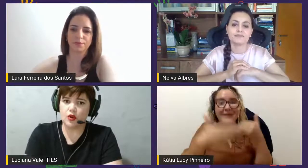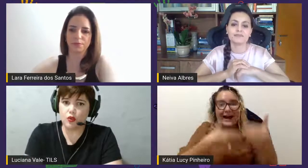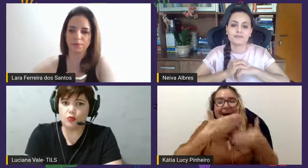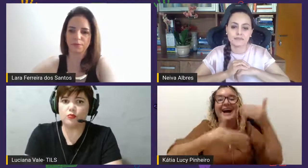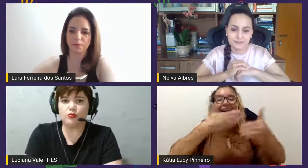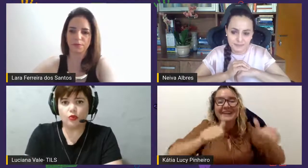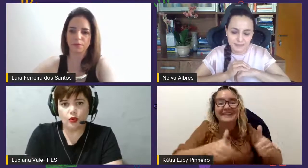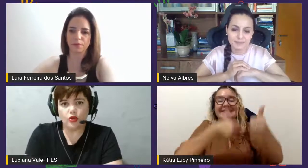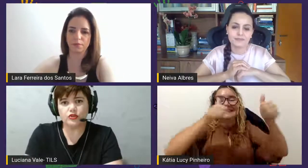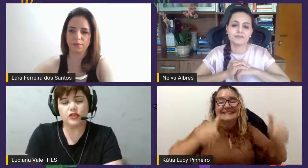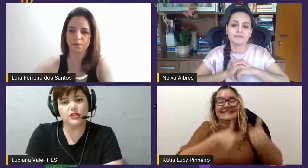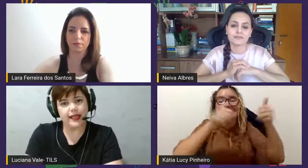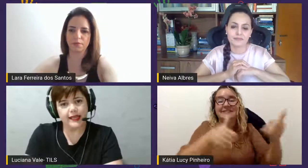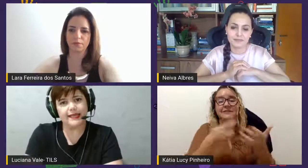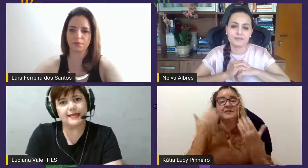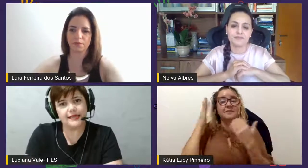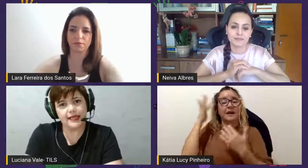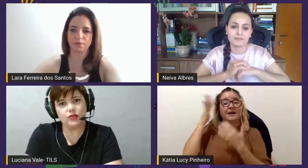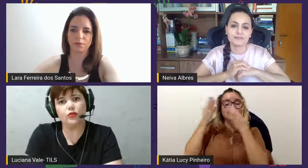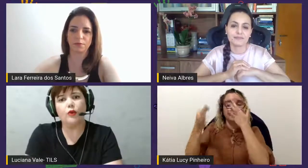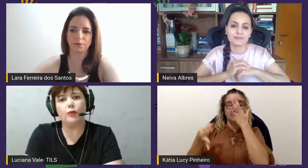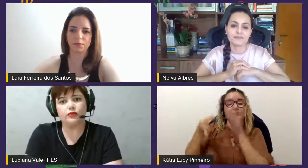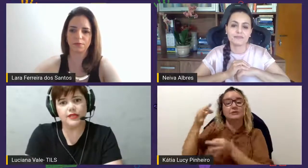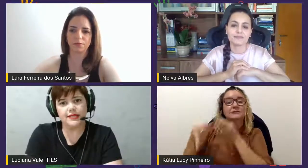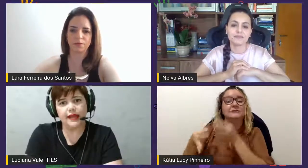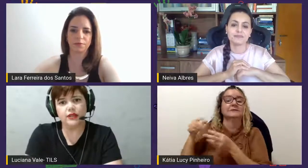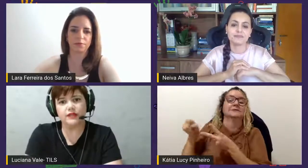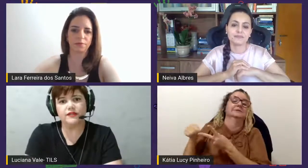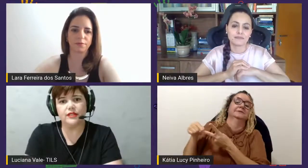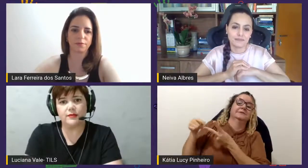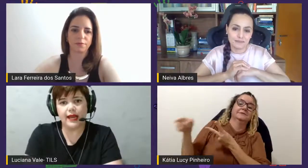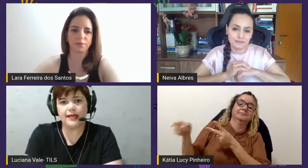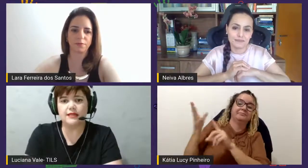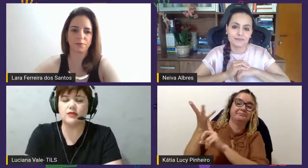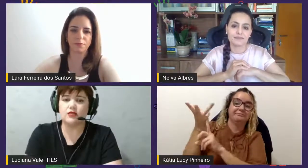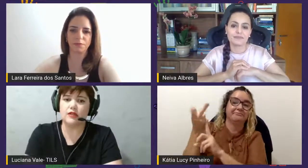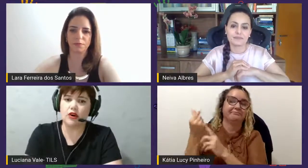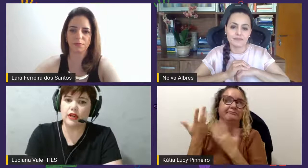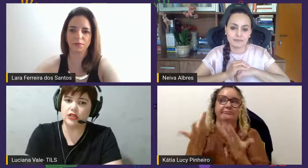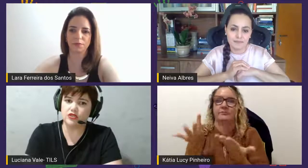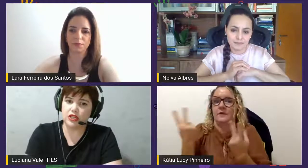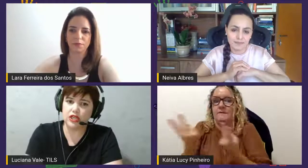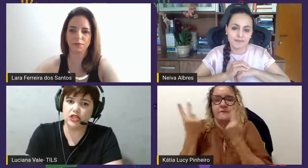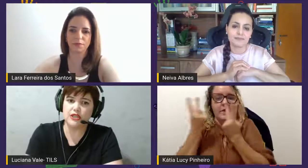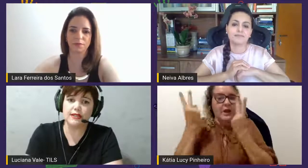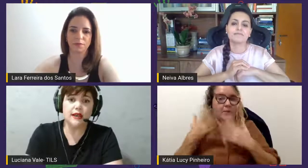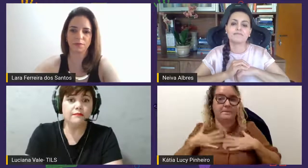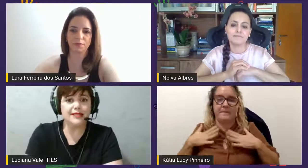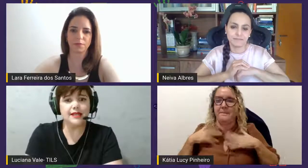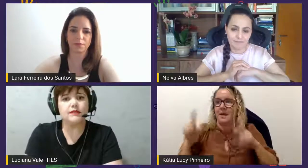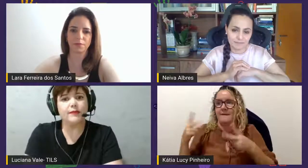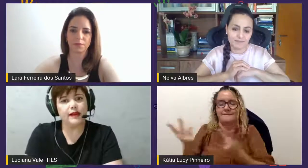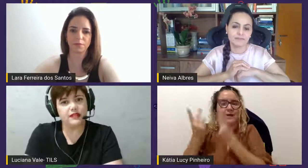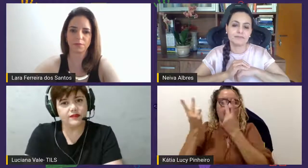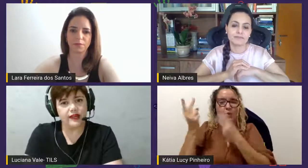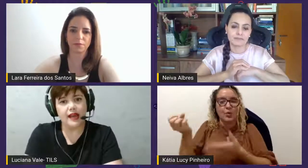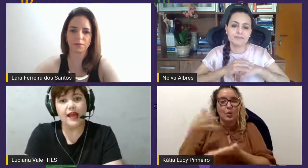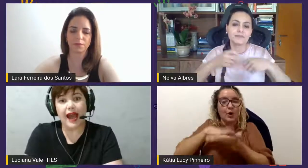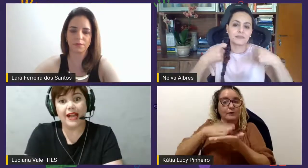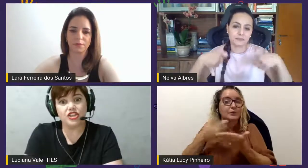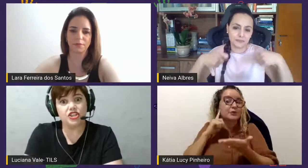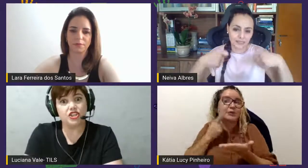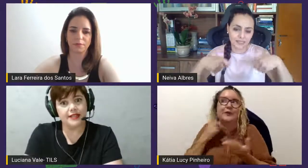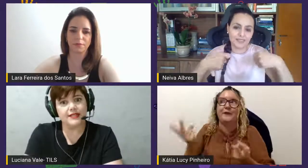anos um curso que tem crescido, oportunizado cada vez mais questões teóricas, jurídicas, mas e a